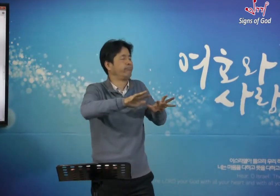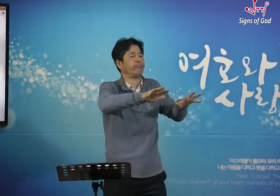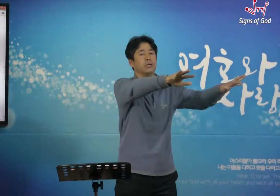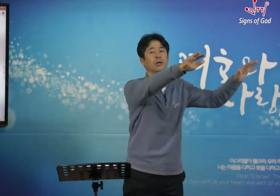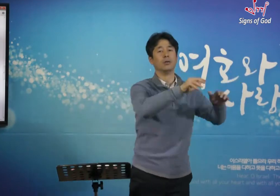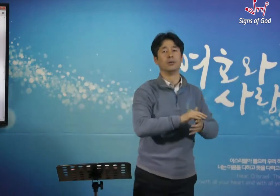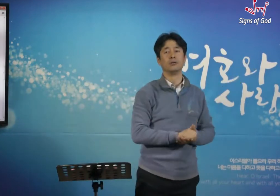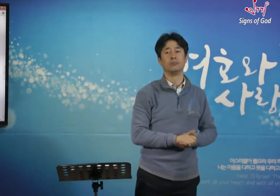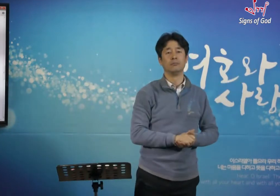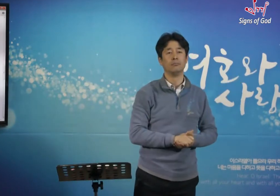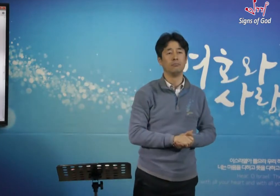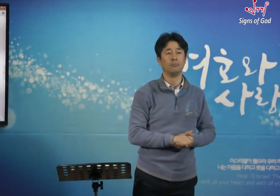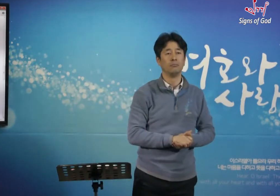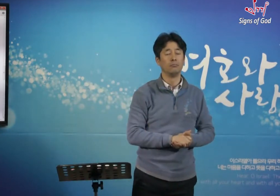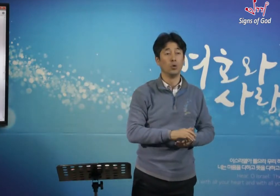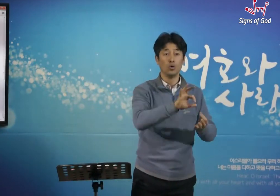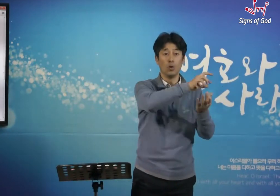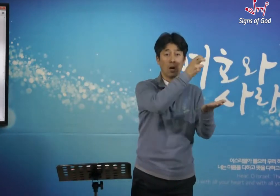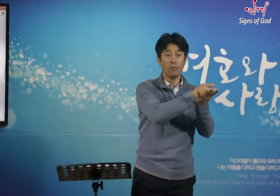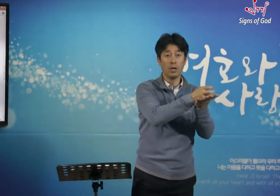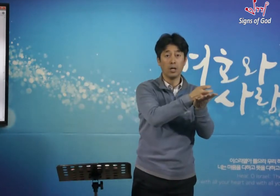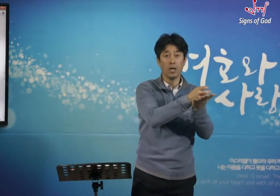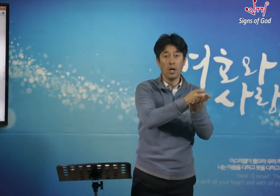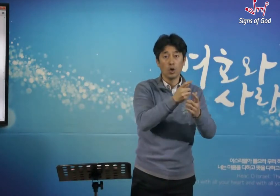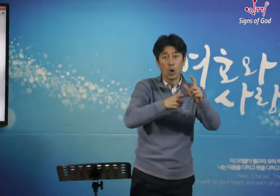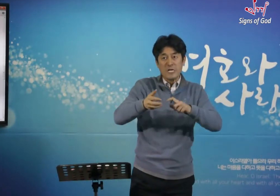우리의 선한 행동을 통해서 나타내야 됩니다.